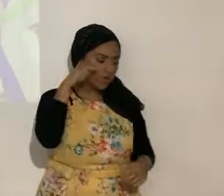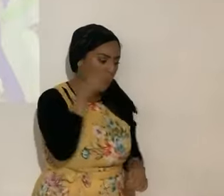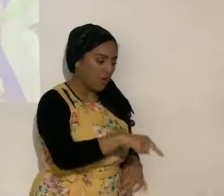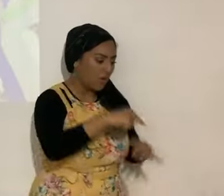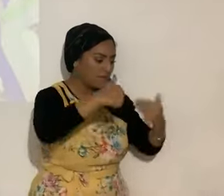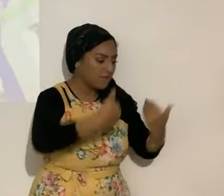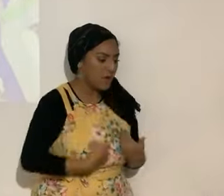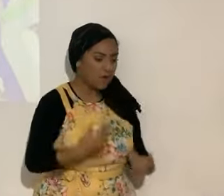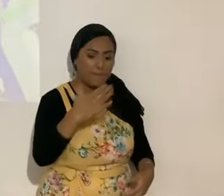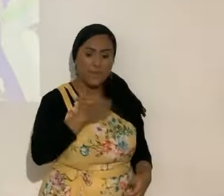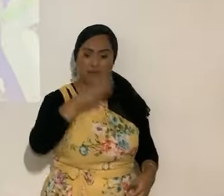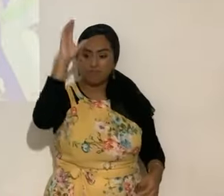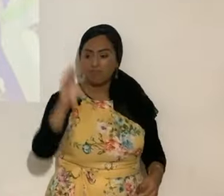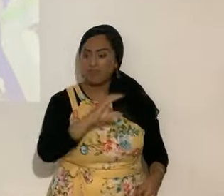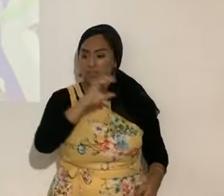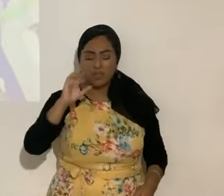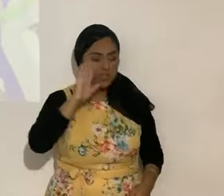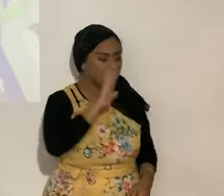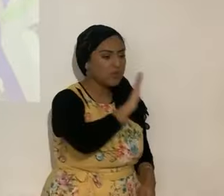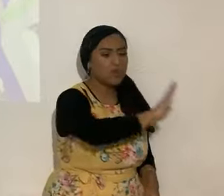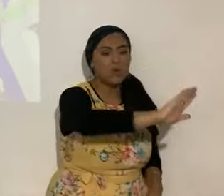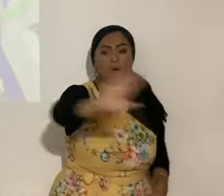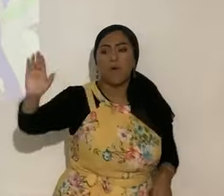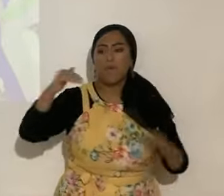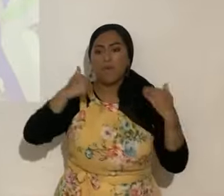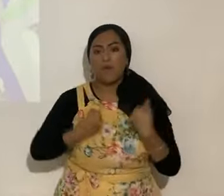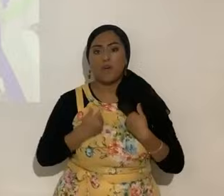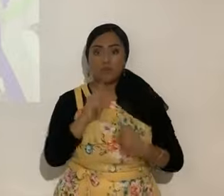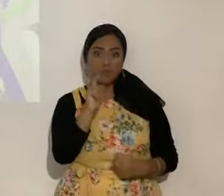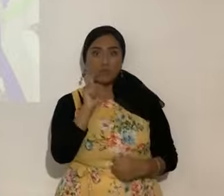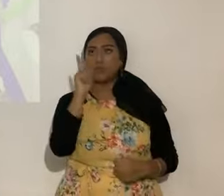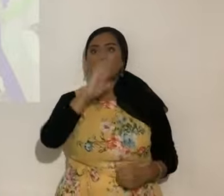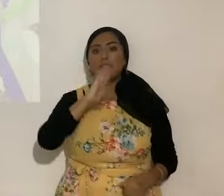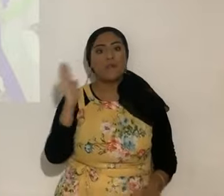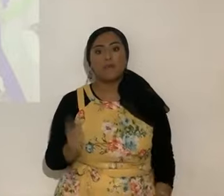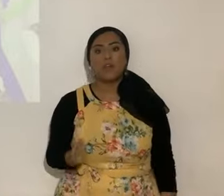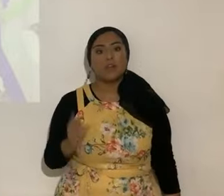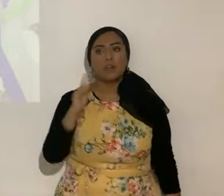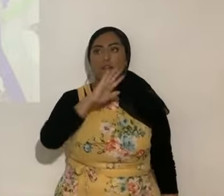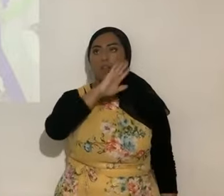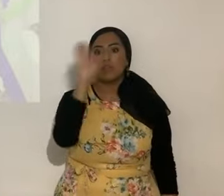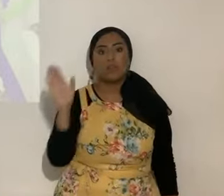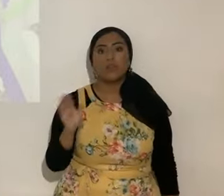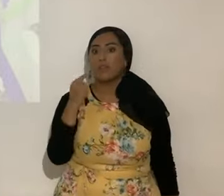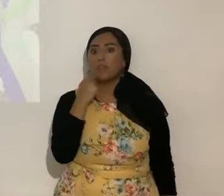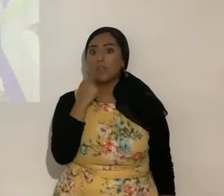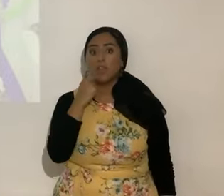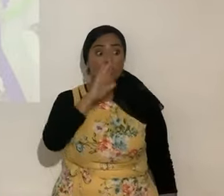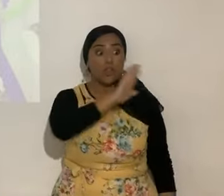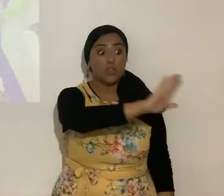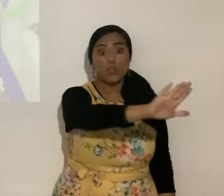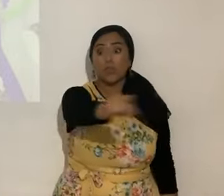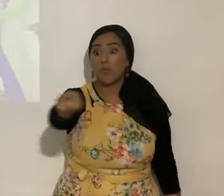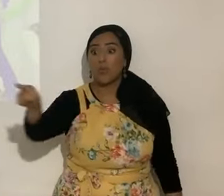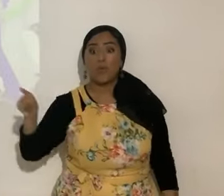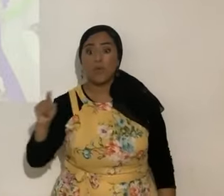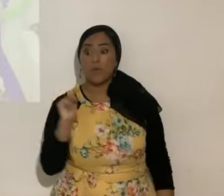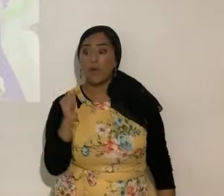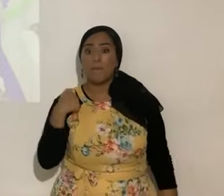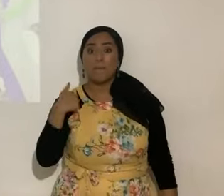cara, ni a ti, ni a ti, ni a ti, ni a ustedes, ni a nosotros, que por nuestra culpa, ahí sí, efectivamente, por nuestra